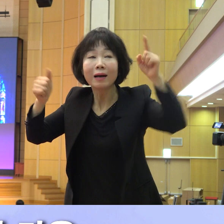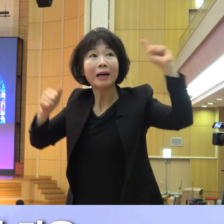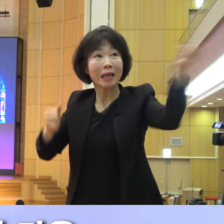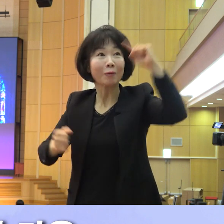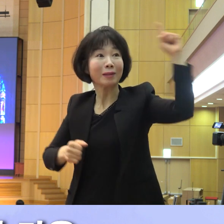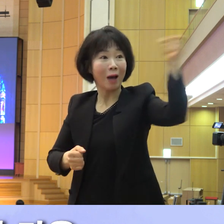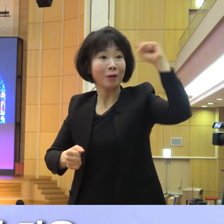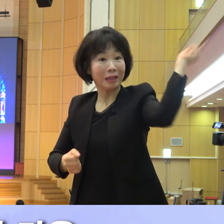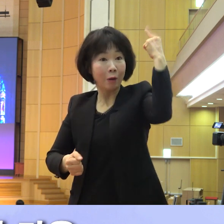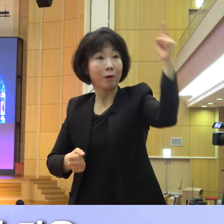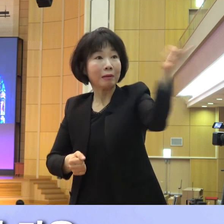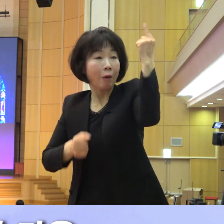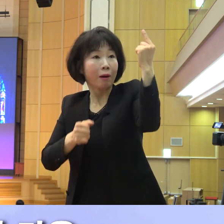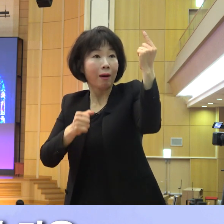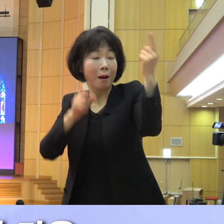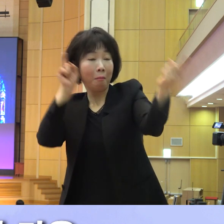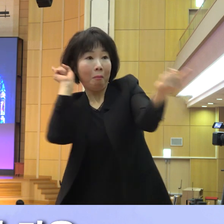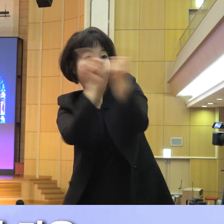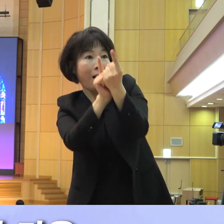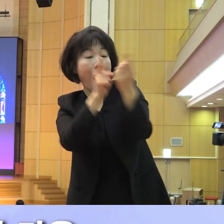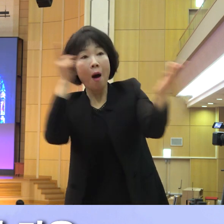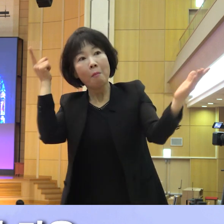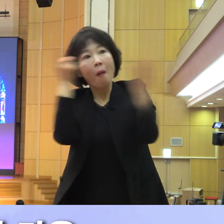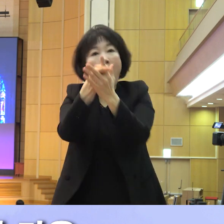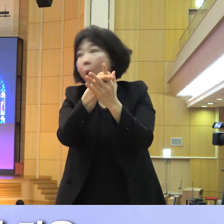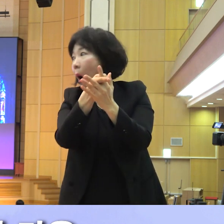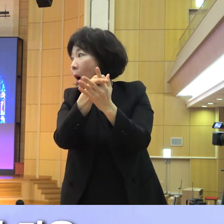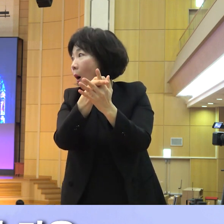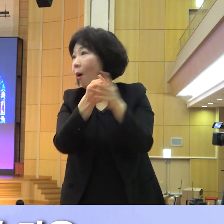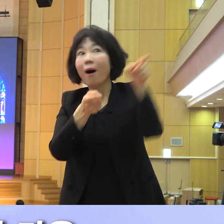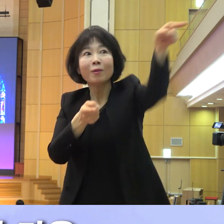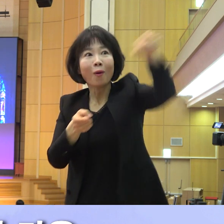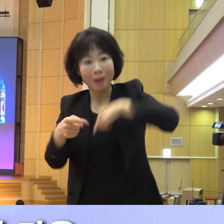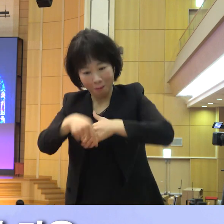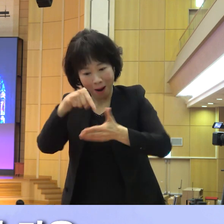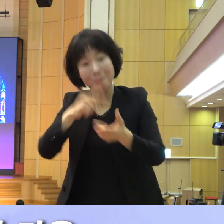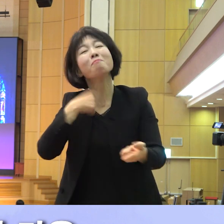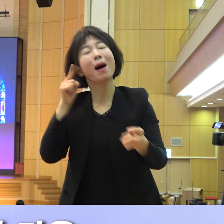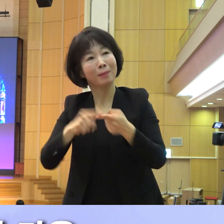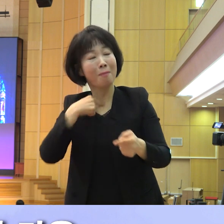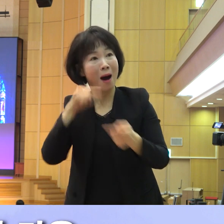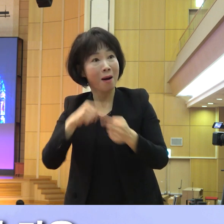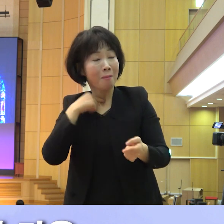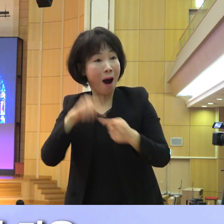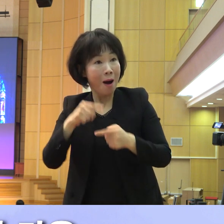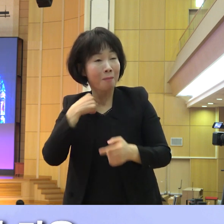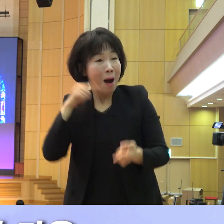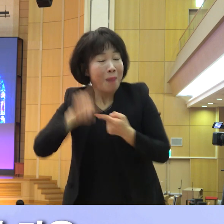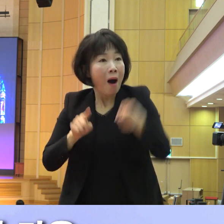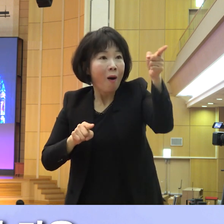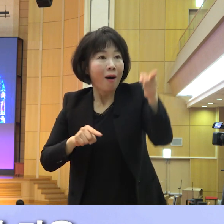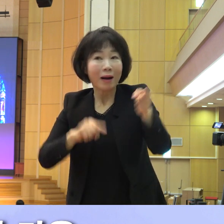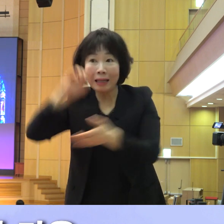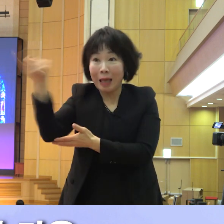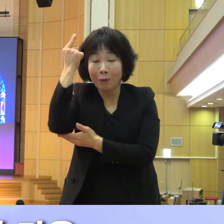마음이 내 마음에 합하도다. 즉 하나님 마음에 들었다는